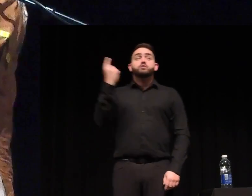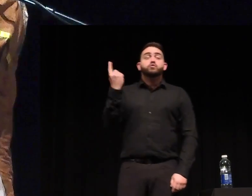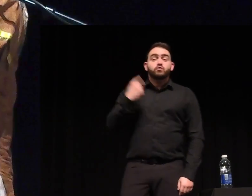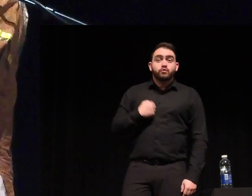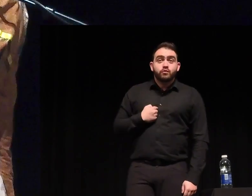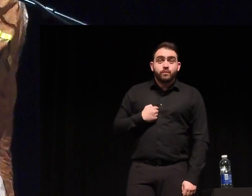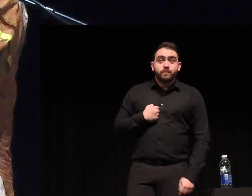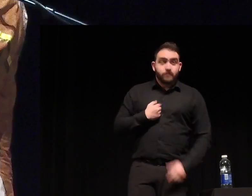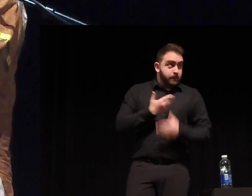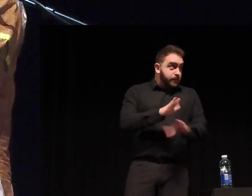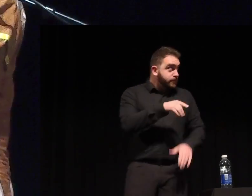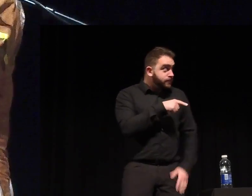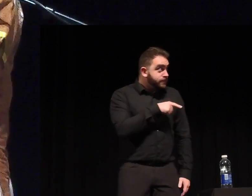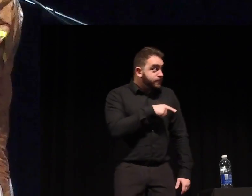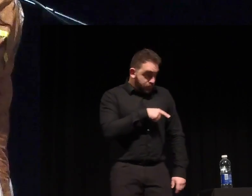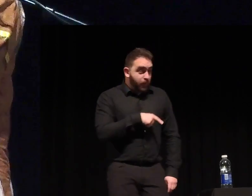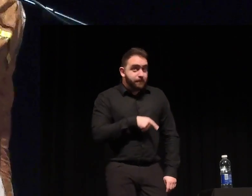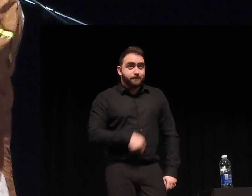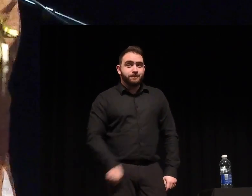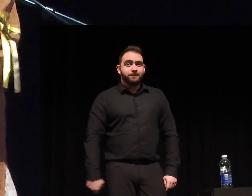T'es prêt?